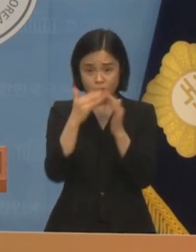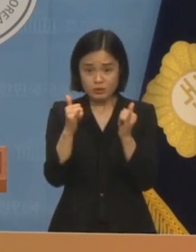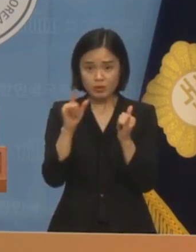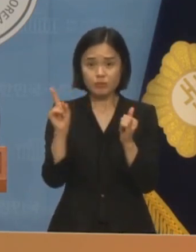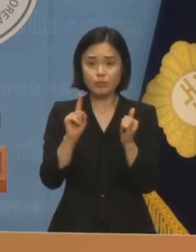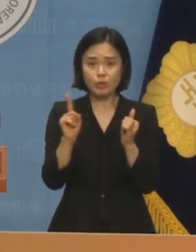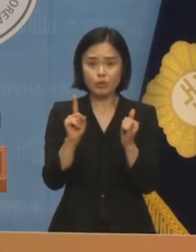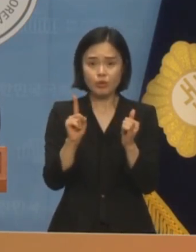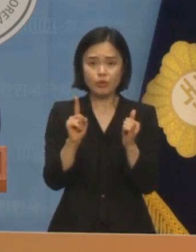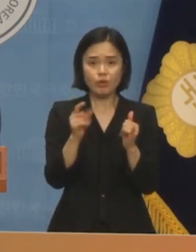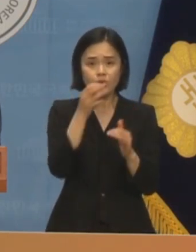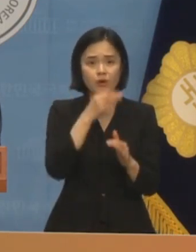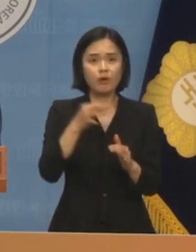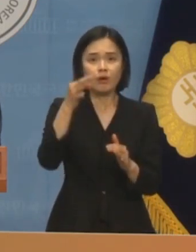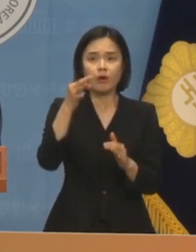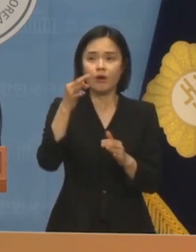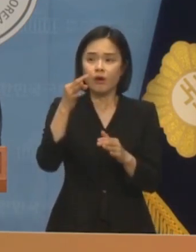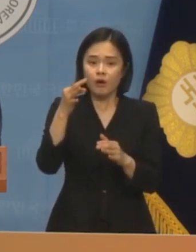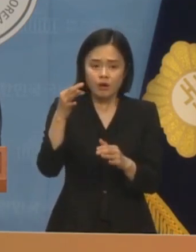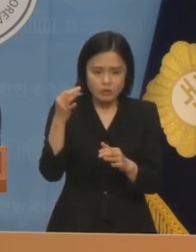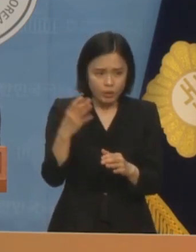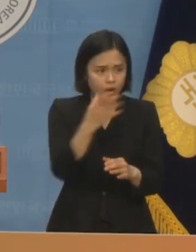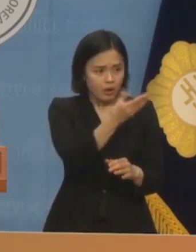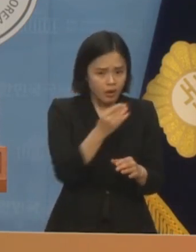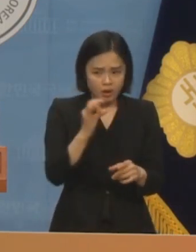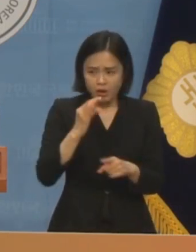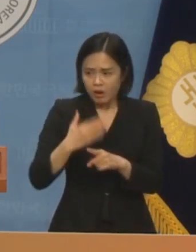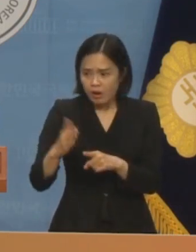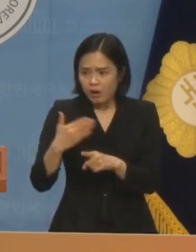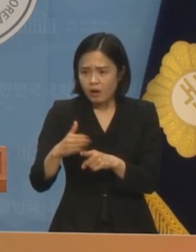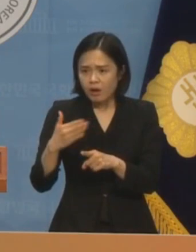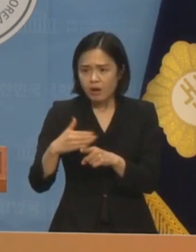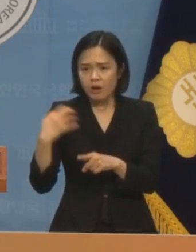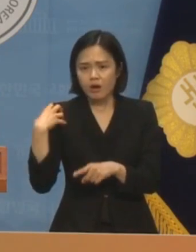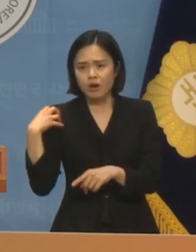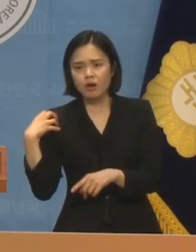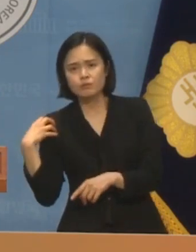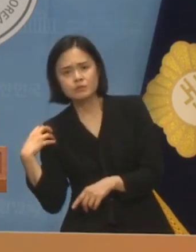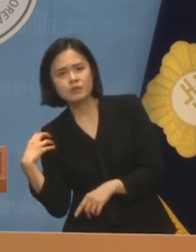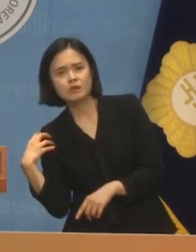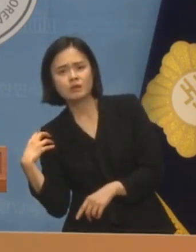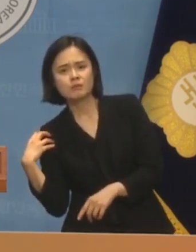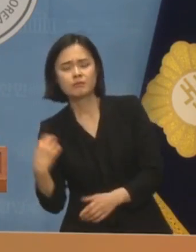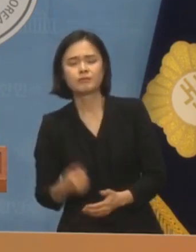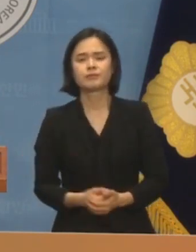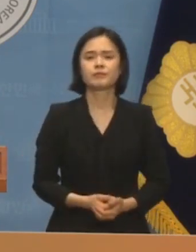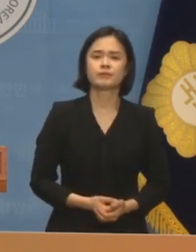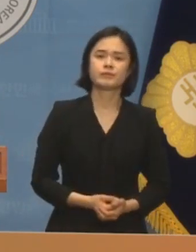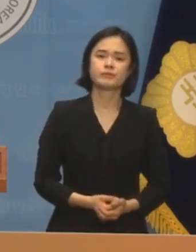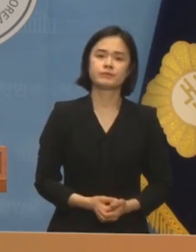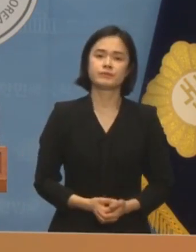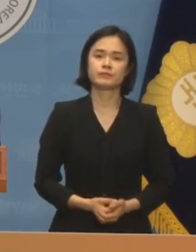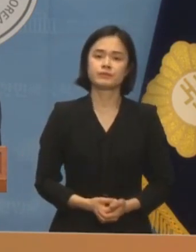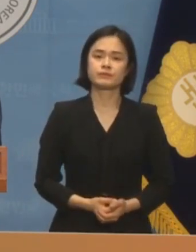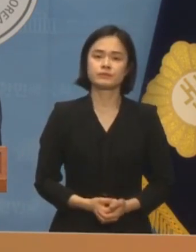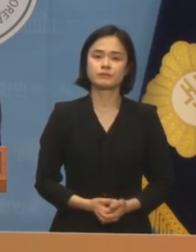지고 나서게 되는 현실입니다. 이에 저는 오늘